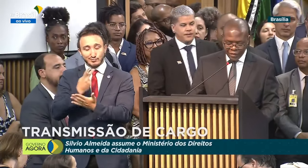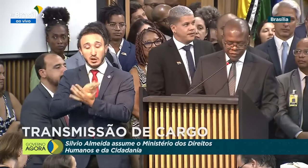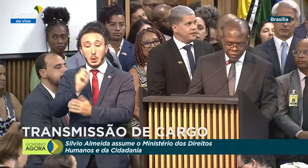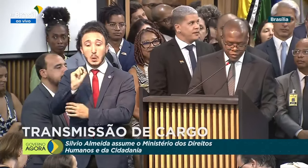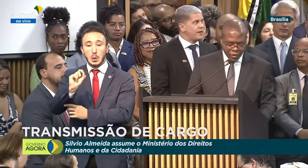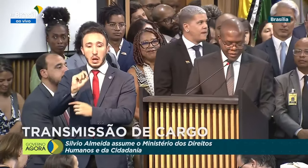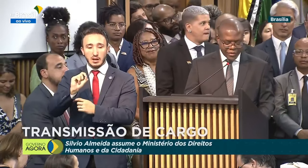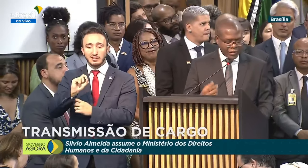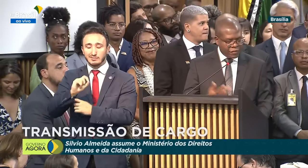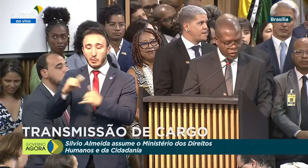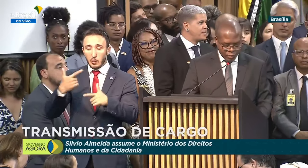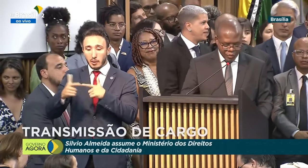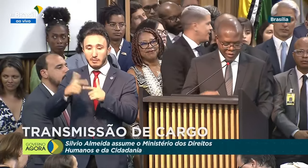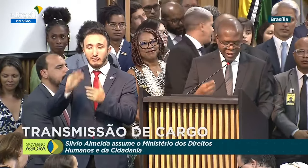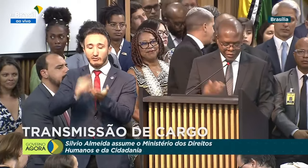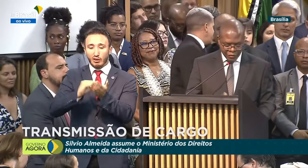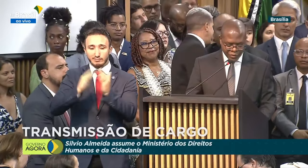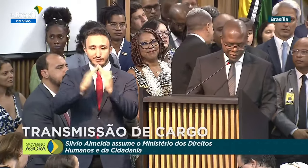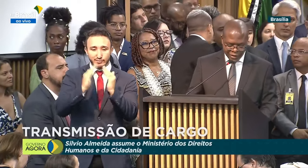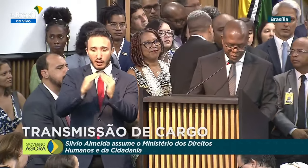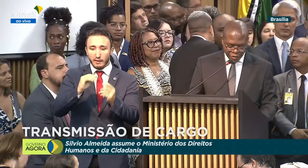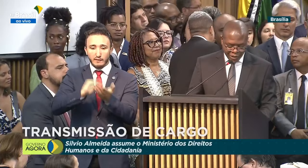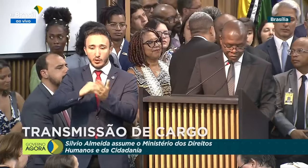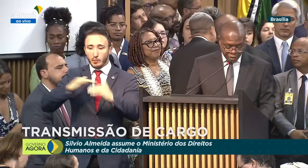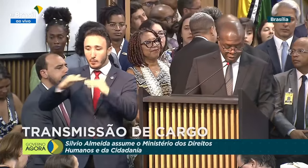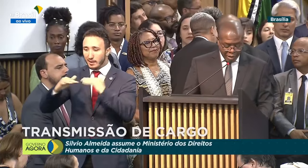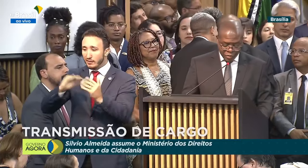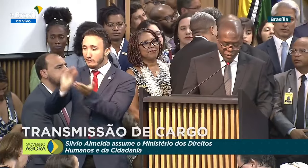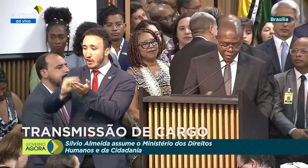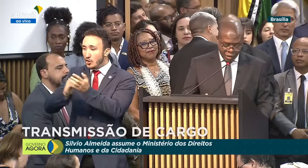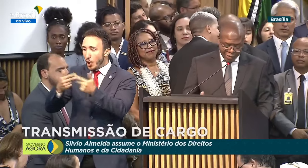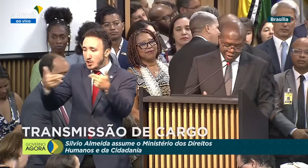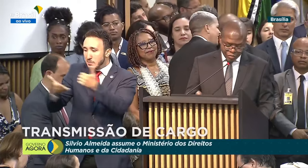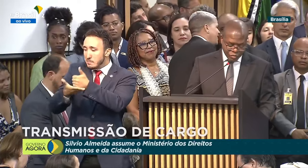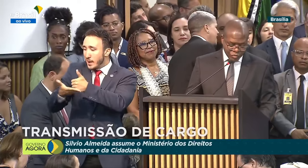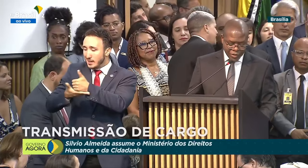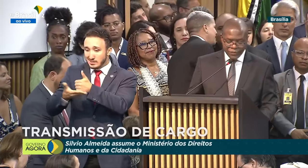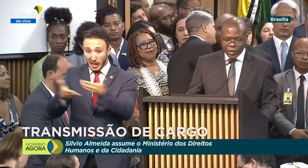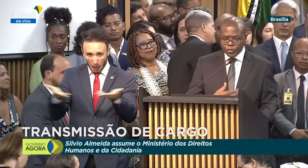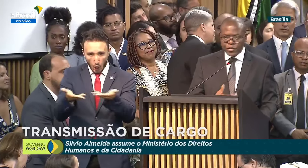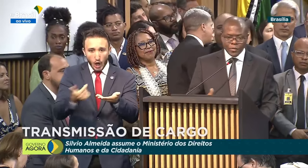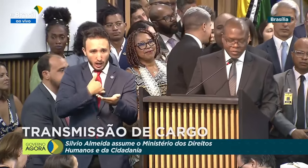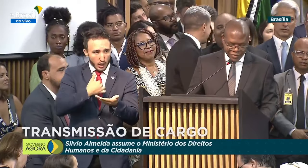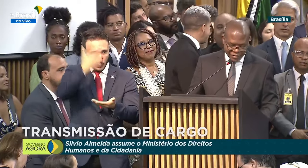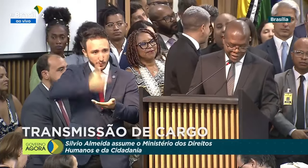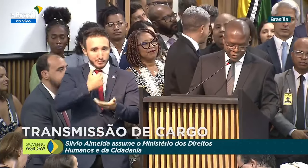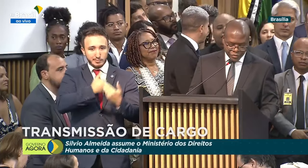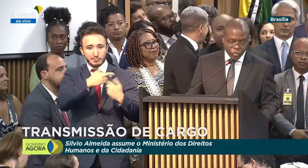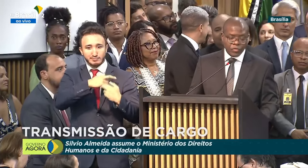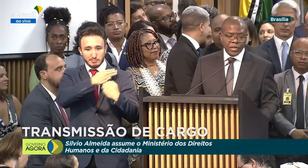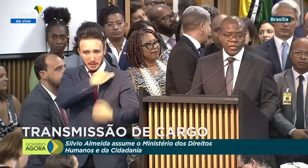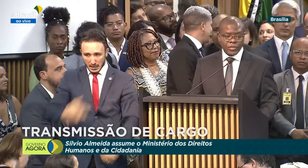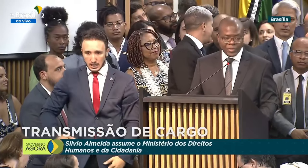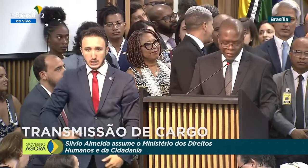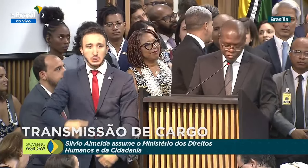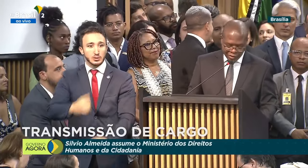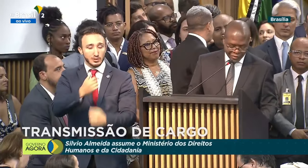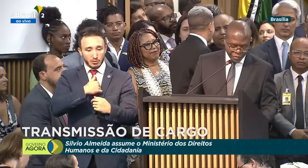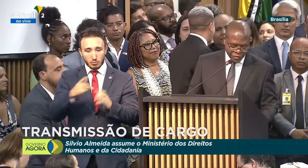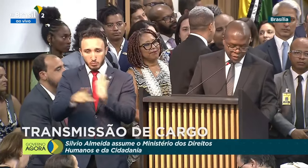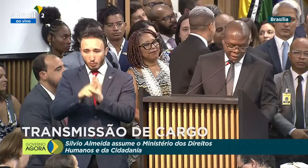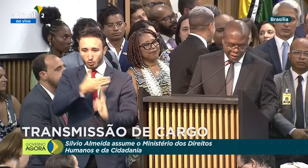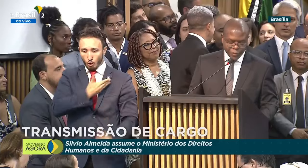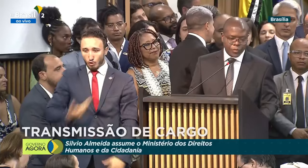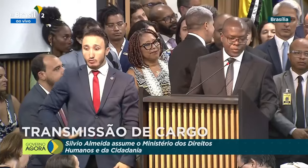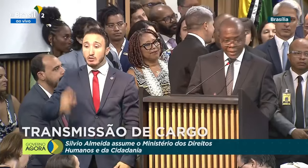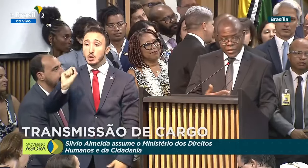emprego a falta de moradia a falta de mobilidade falta de saneamento básico eu tenho agora mais que nunca na condição de estado do Governo de Luiz Inácio